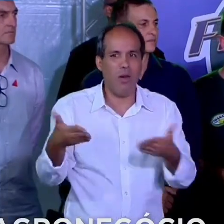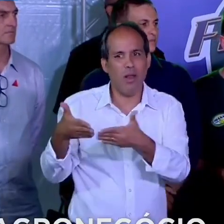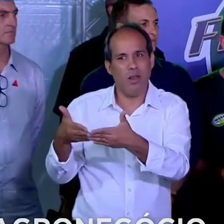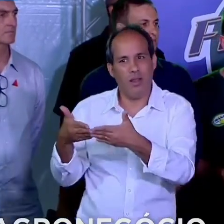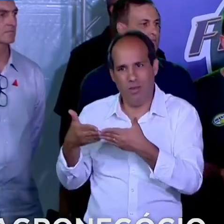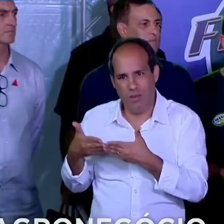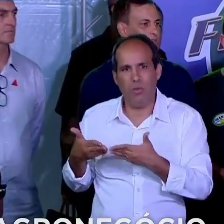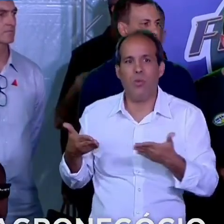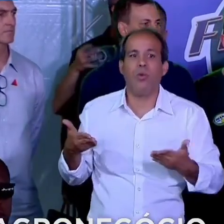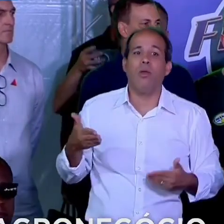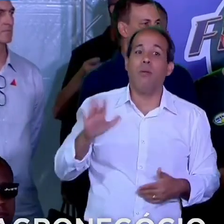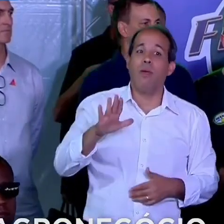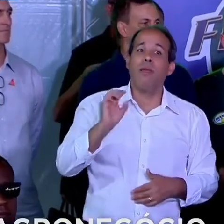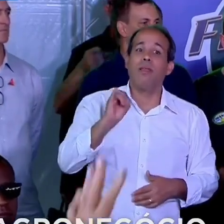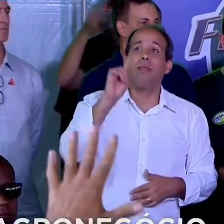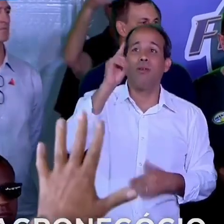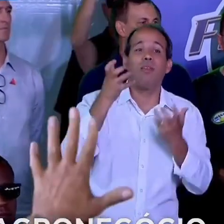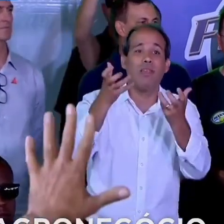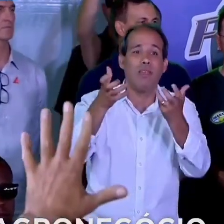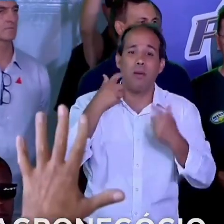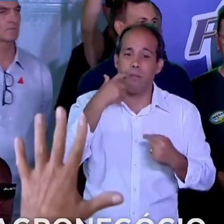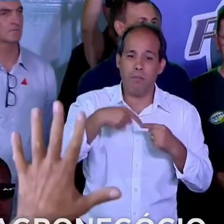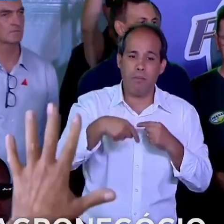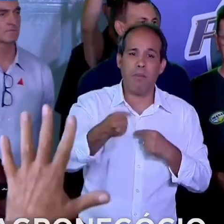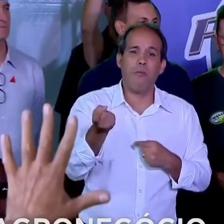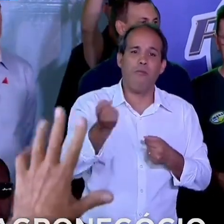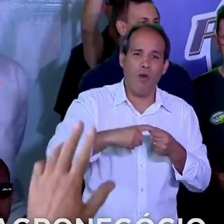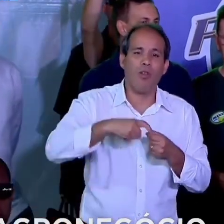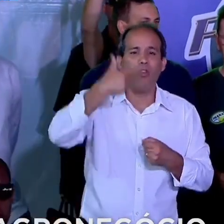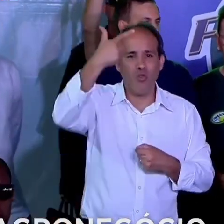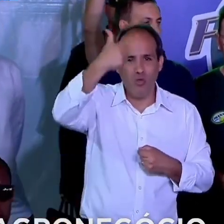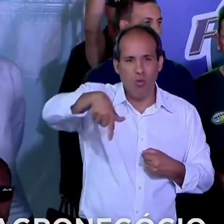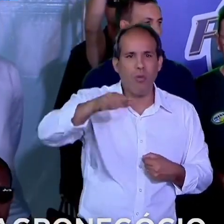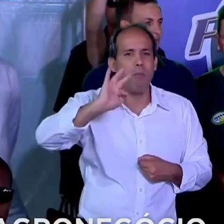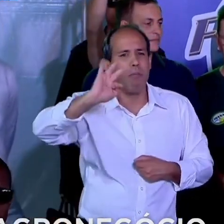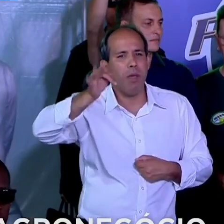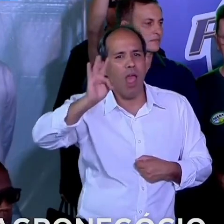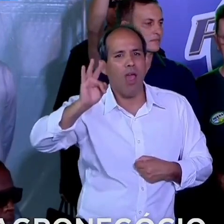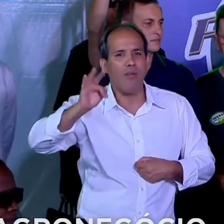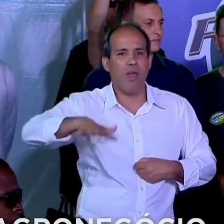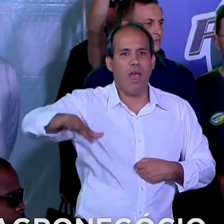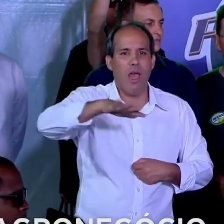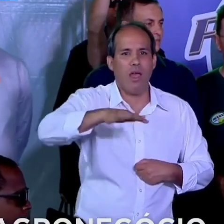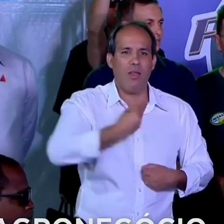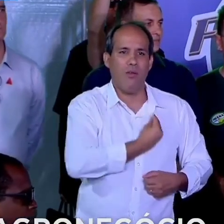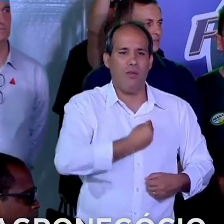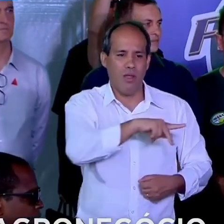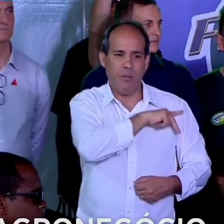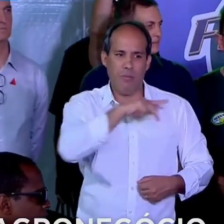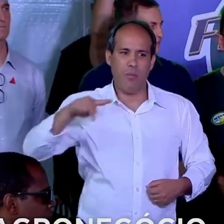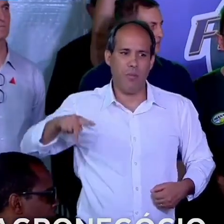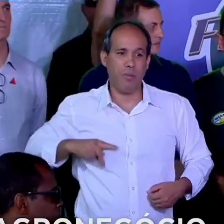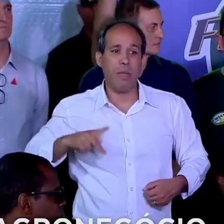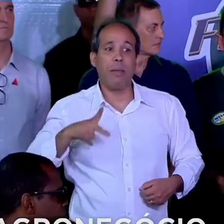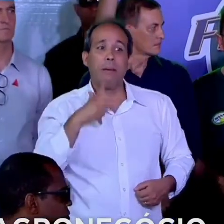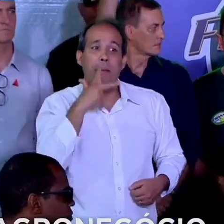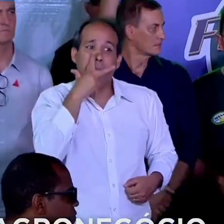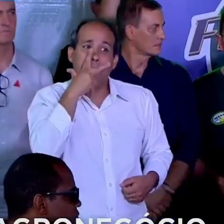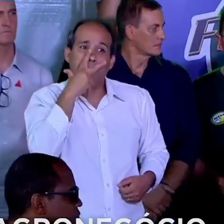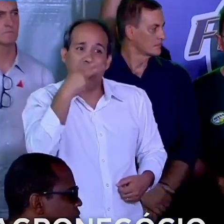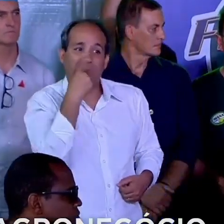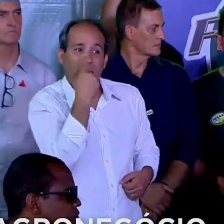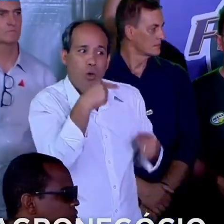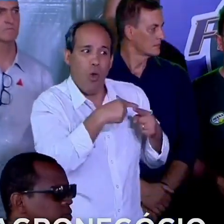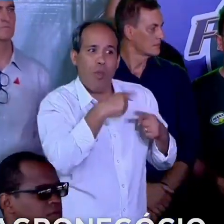licenciado, mas se Deus quiser, brevemente voltará à vida pública, que parece que este é o